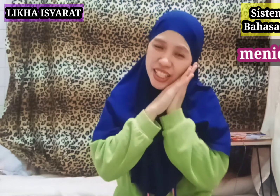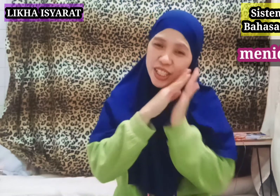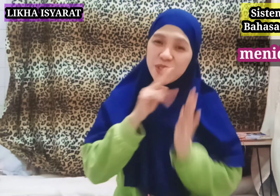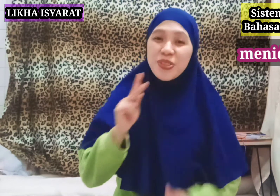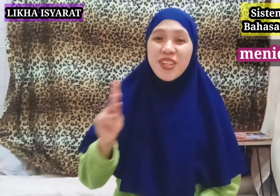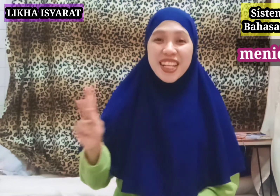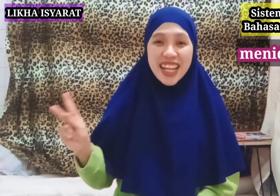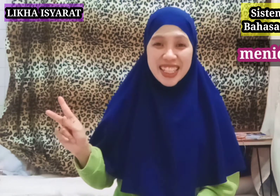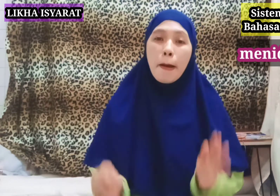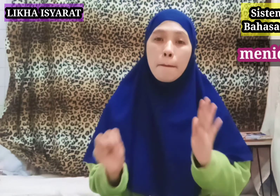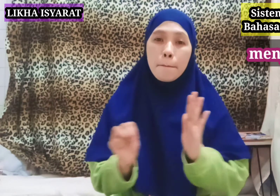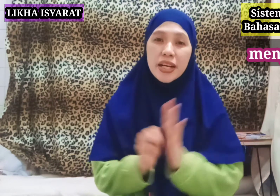menidurkan,